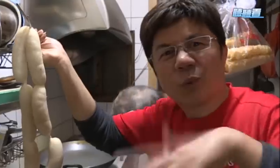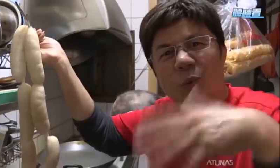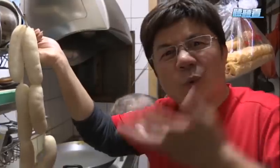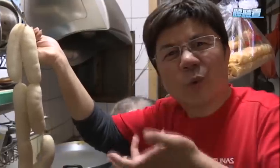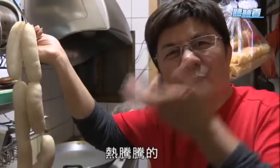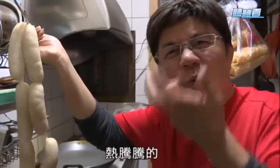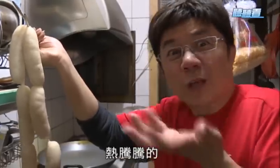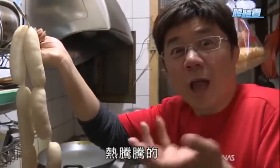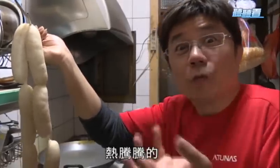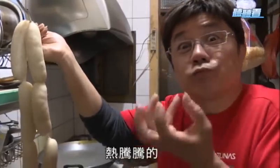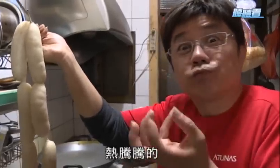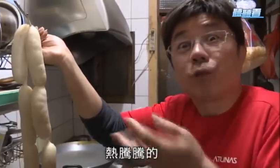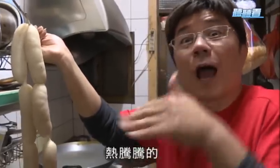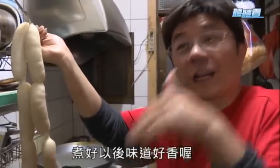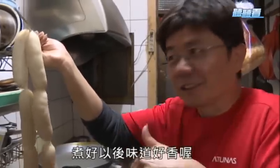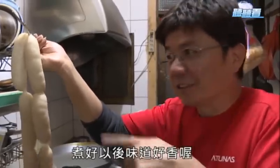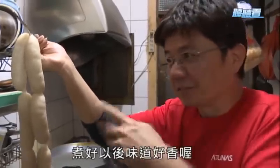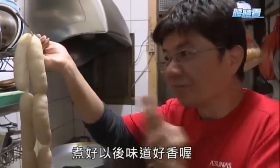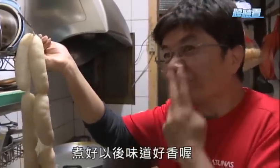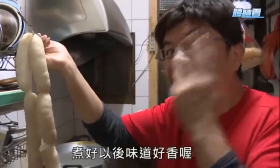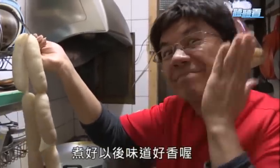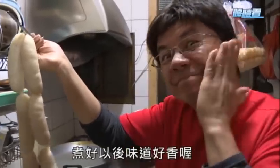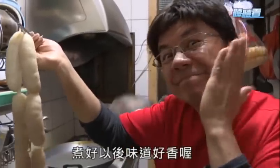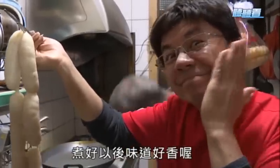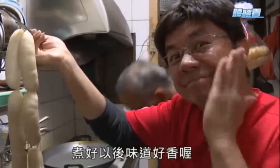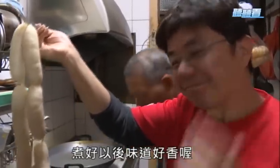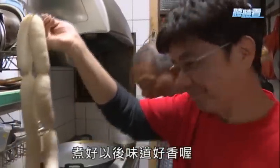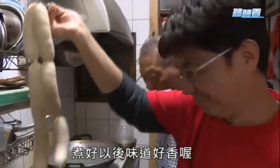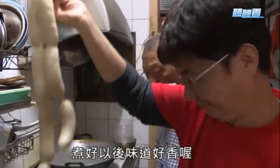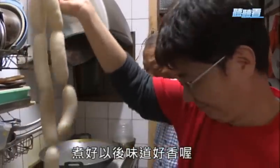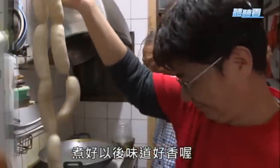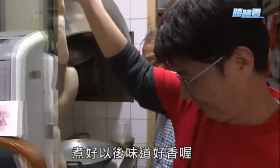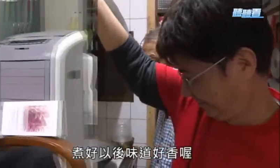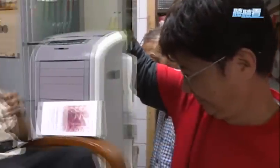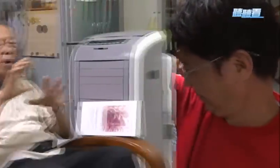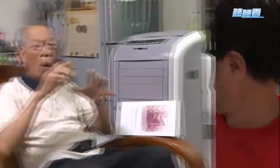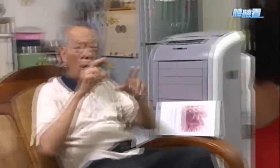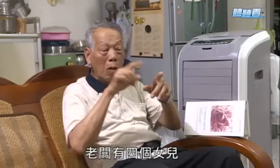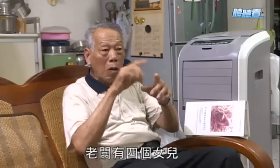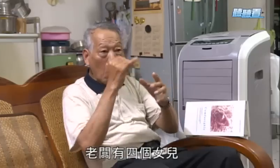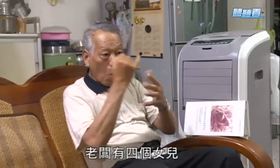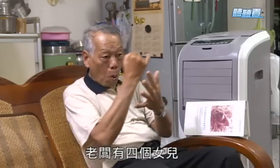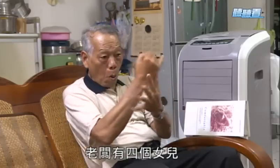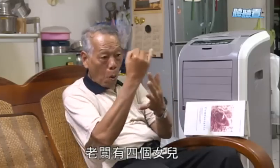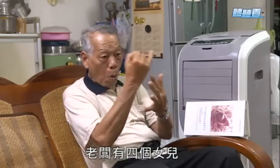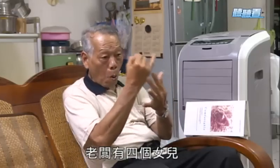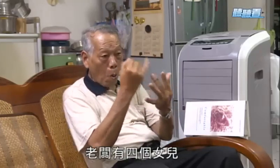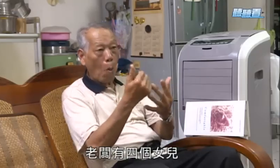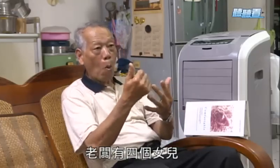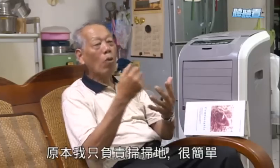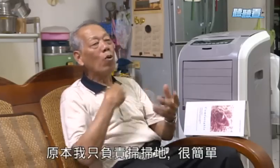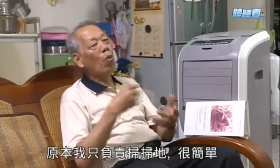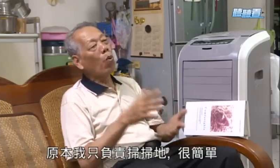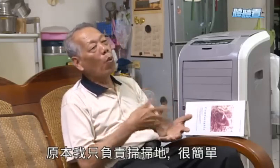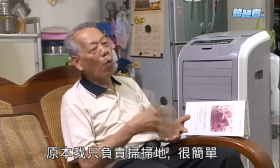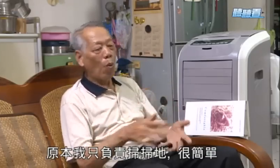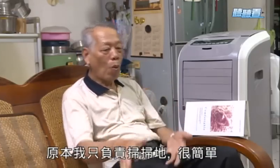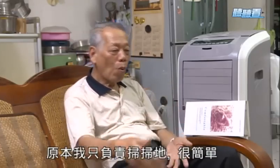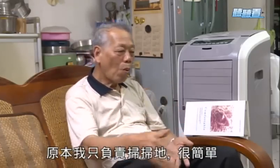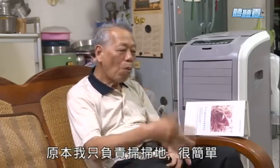哎呀，热腾腾的，煮好以后啊，味道好香哦。老板有4个女儿啊，原本呢我只负责扫